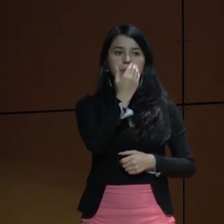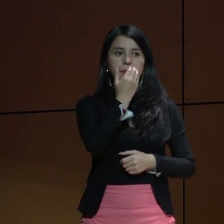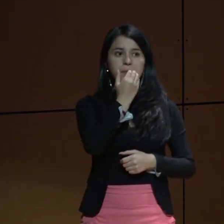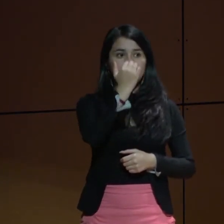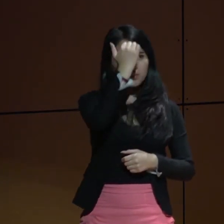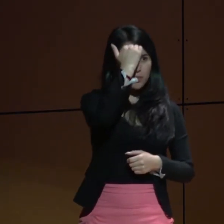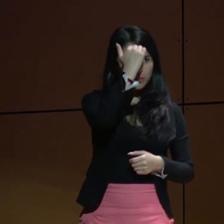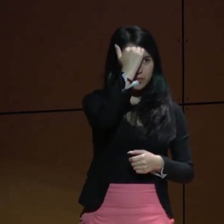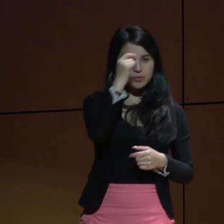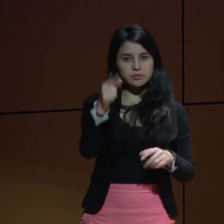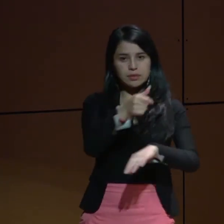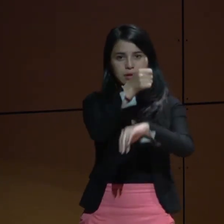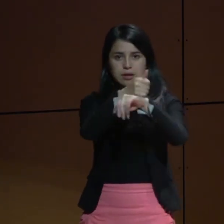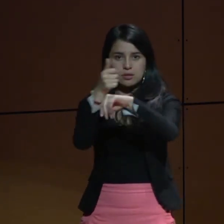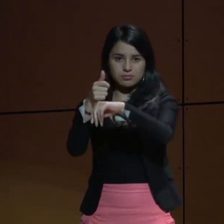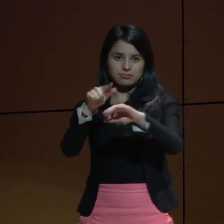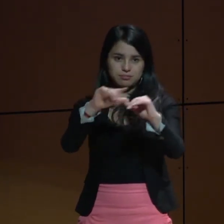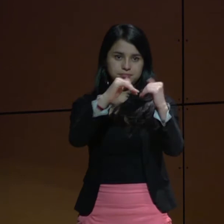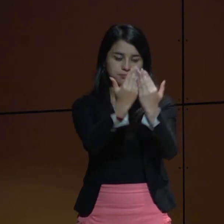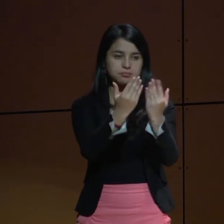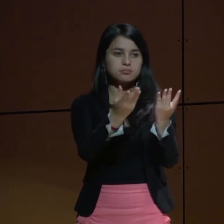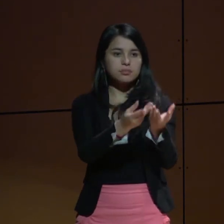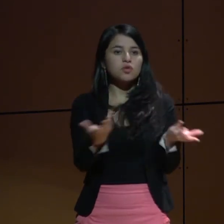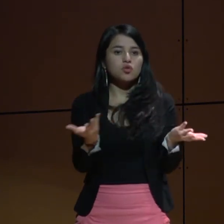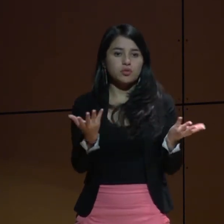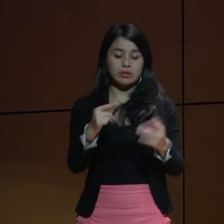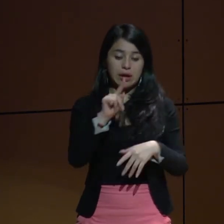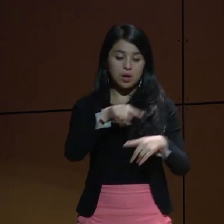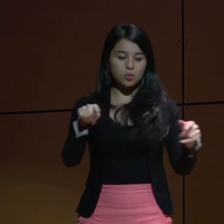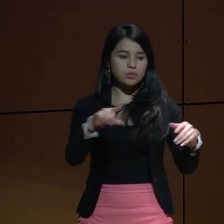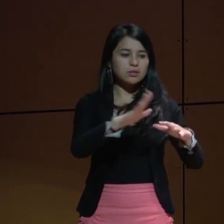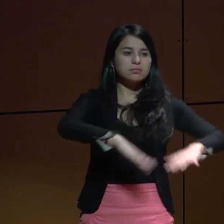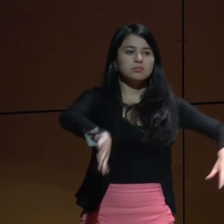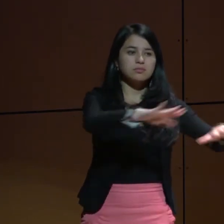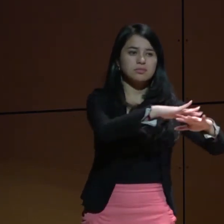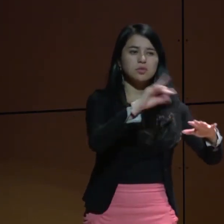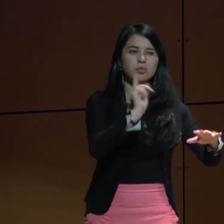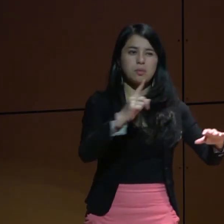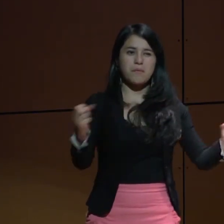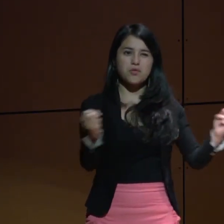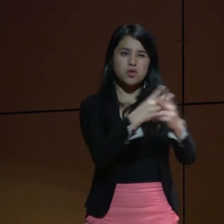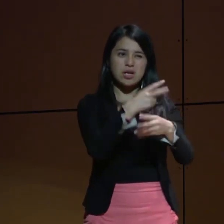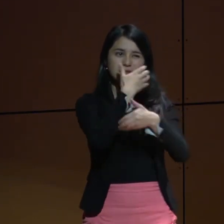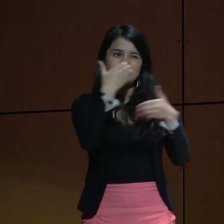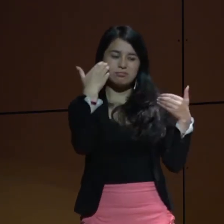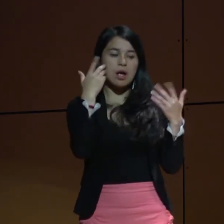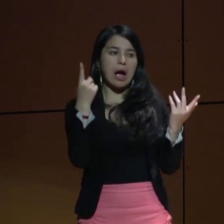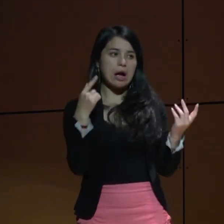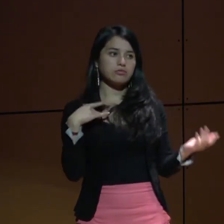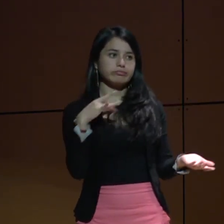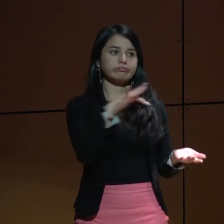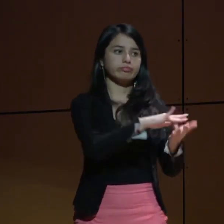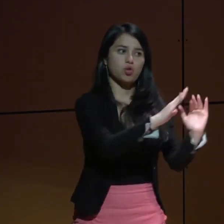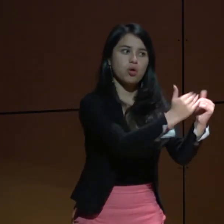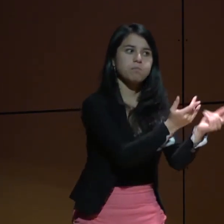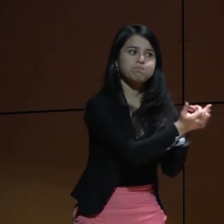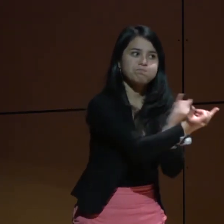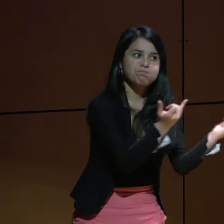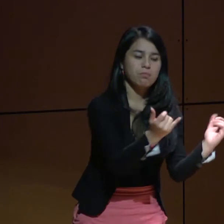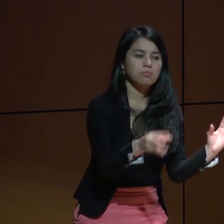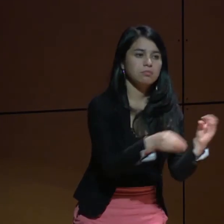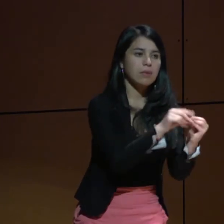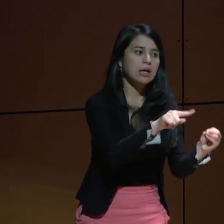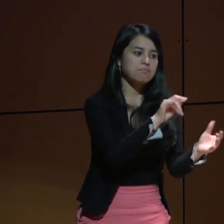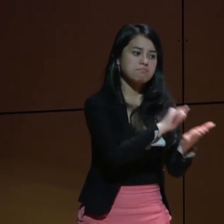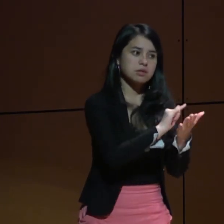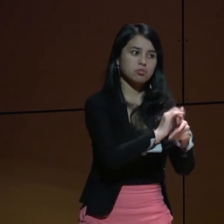Maestros y rectores de las instituciones educativas en zonas afectadas por el conflicto armado han venido construyendo paz